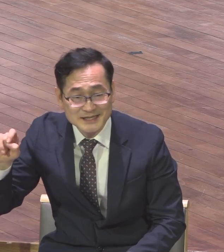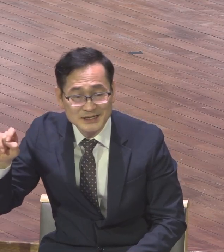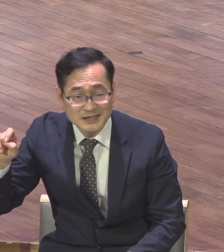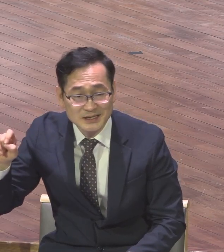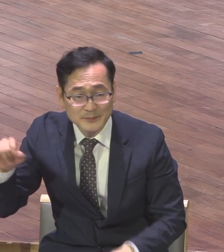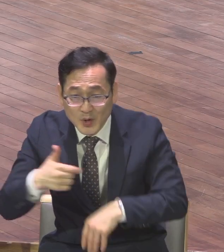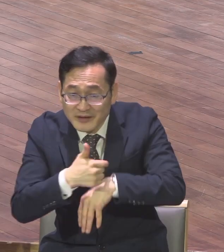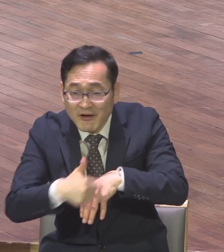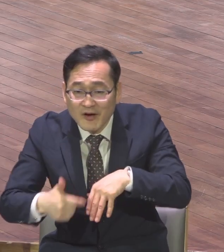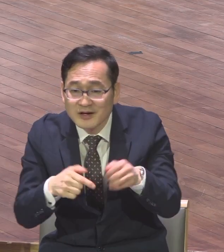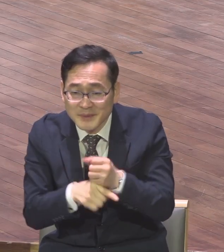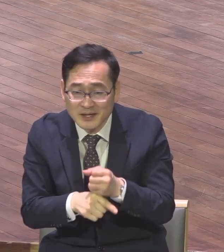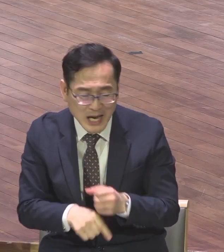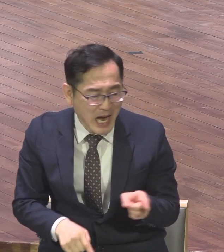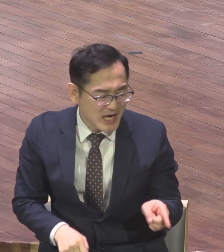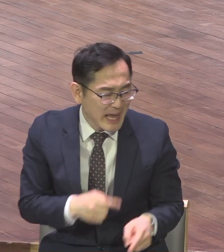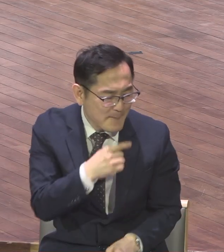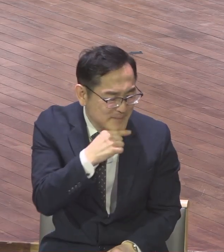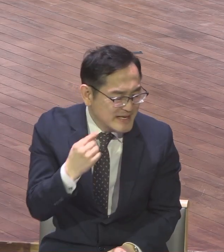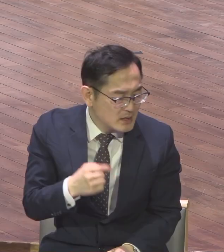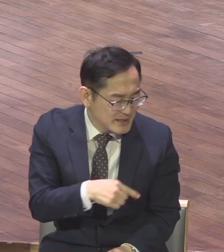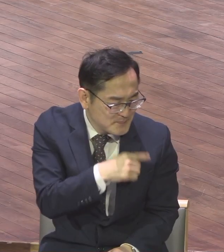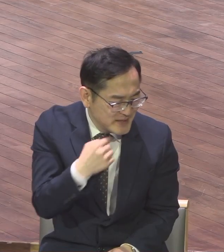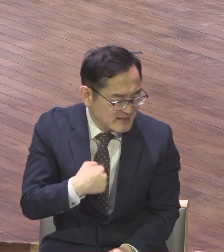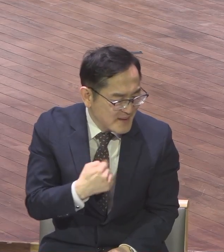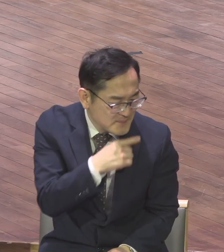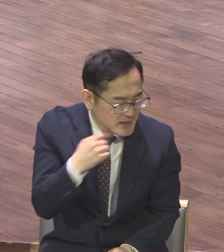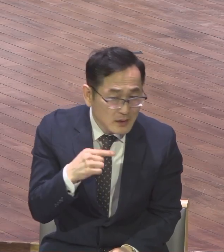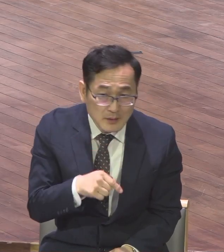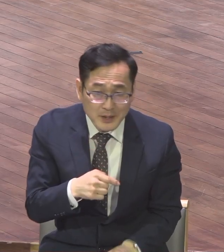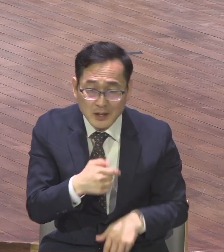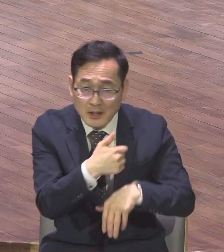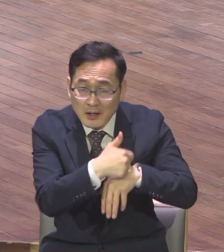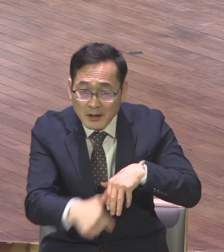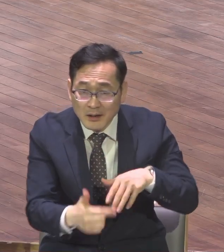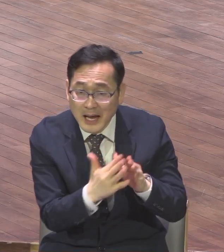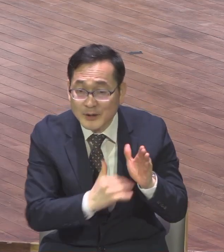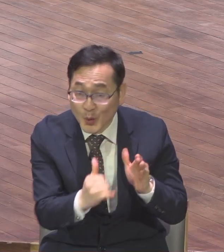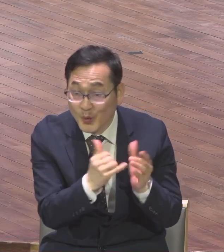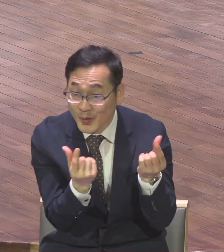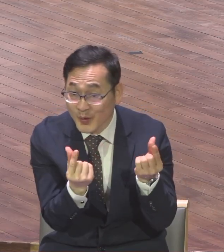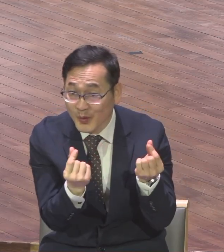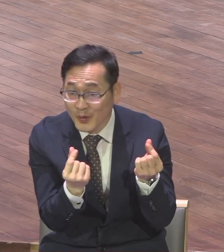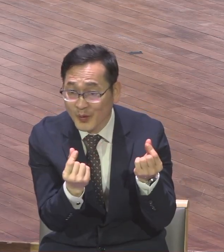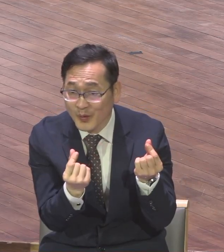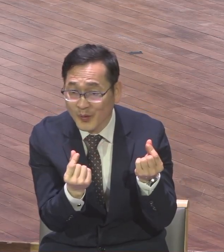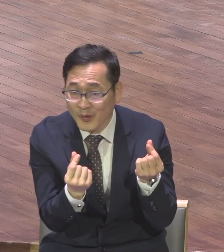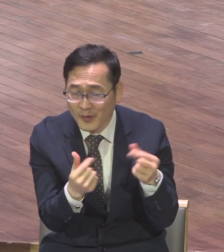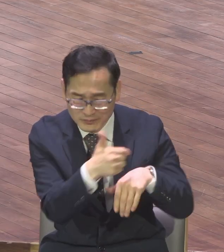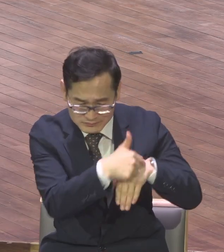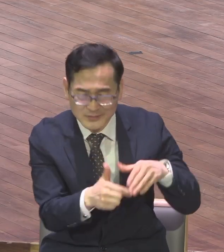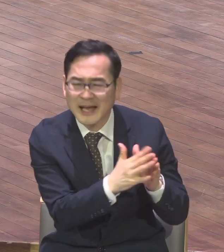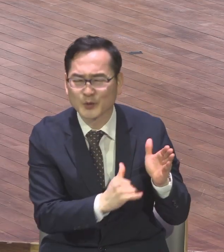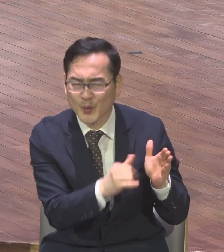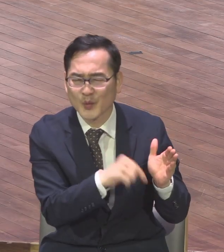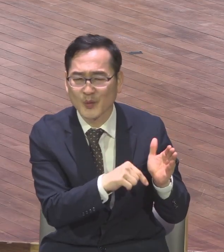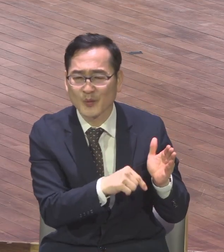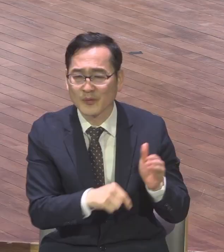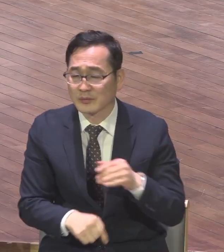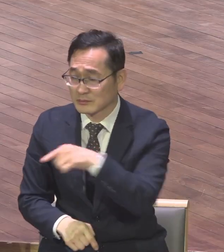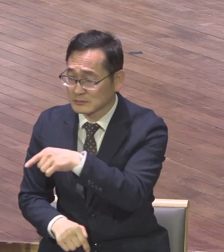그러니까 혈육으로 연결된 가족, 피부치라고 그랬죠. 그런데 우리는요,